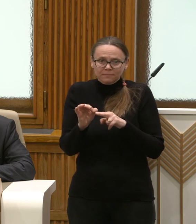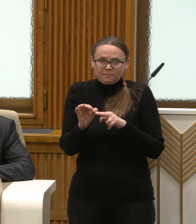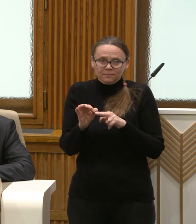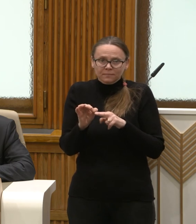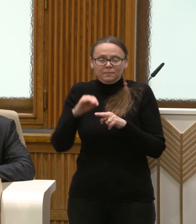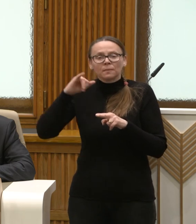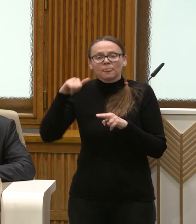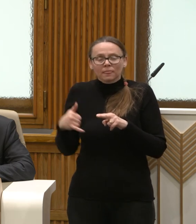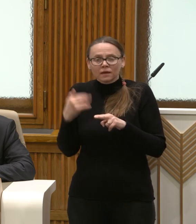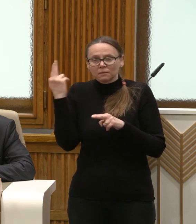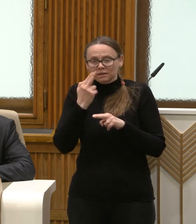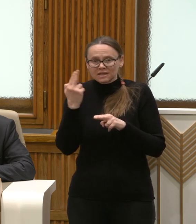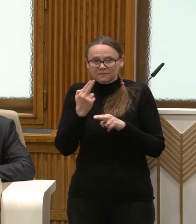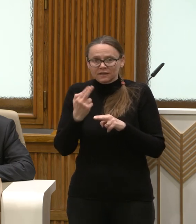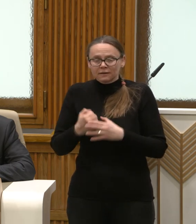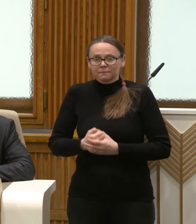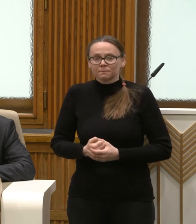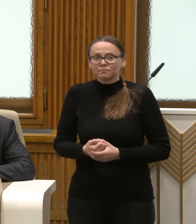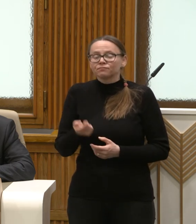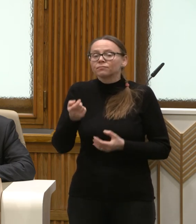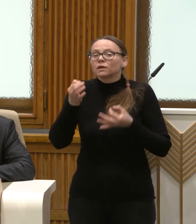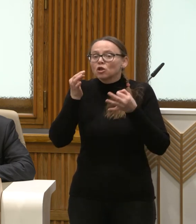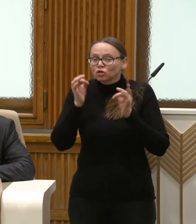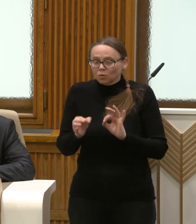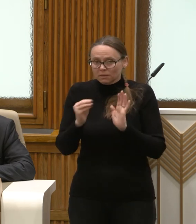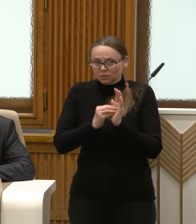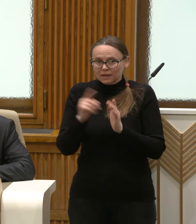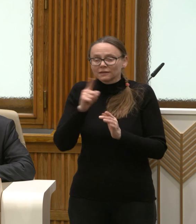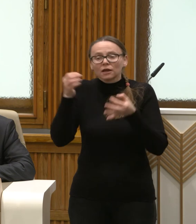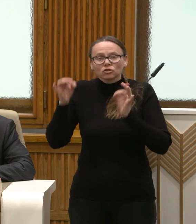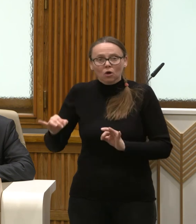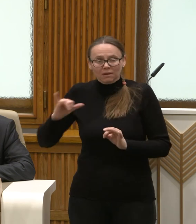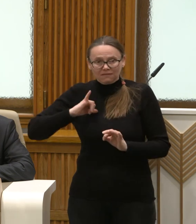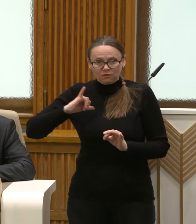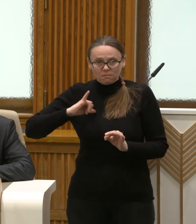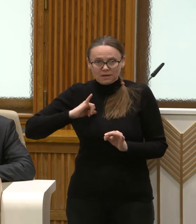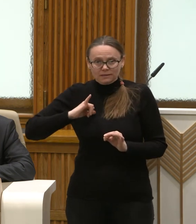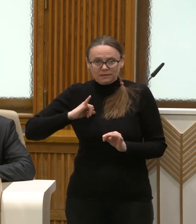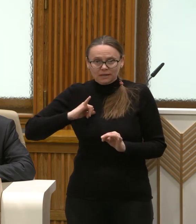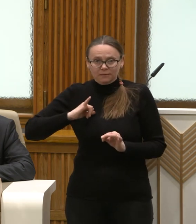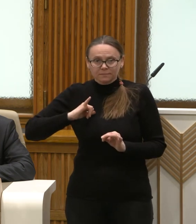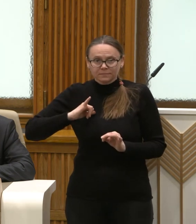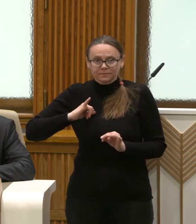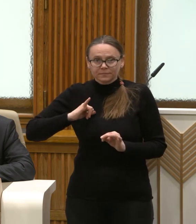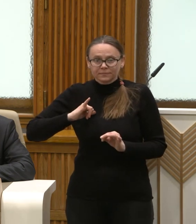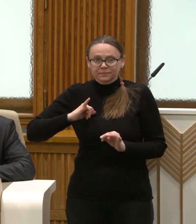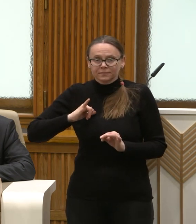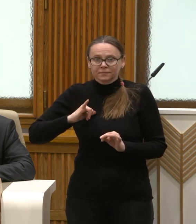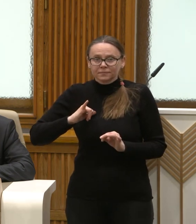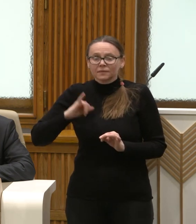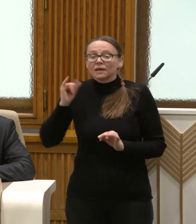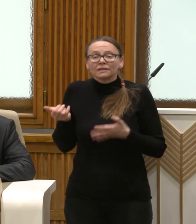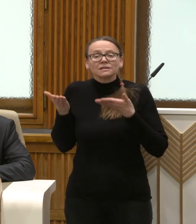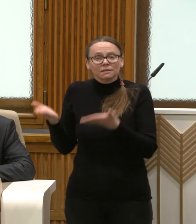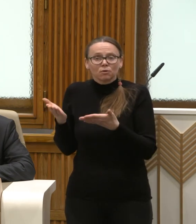je pa seveda dober podatek in dobra informacija, da se